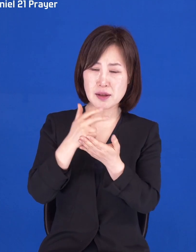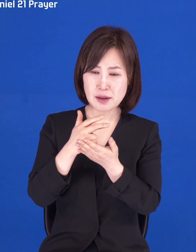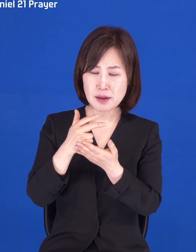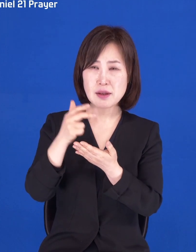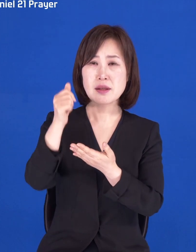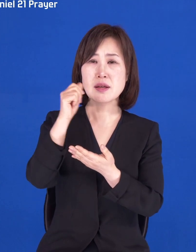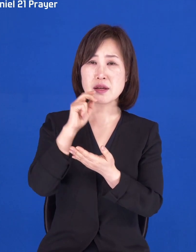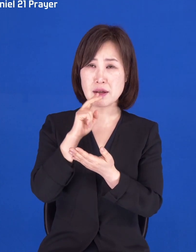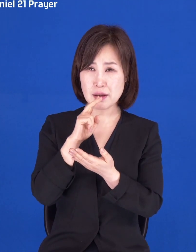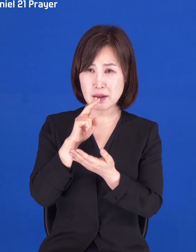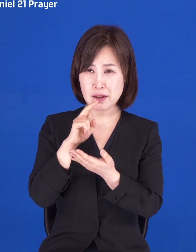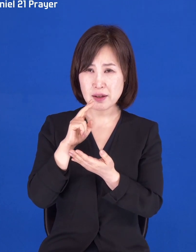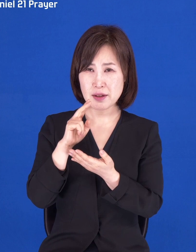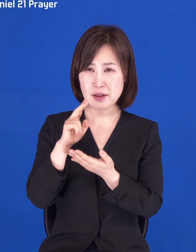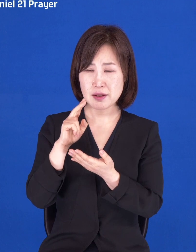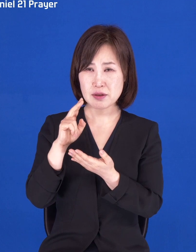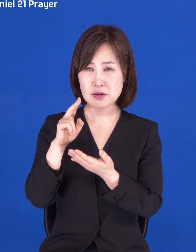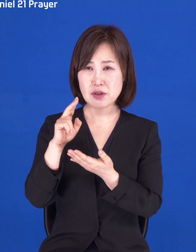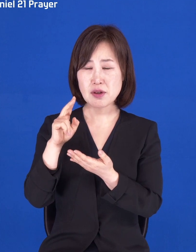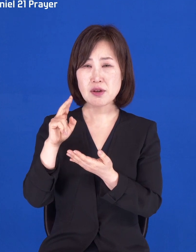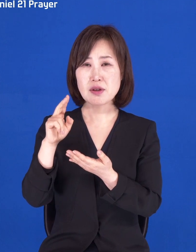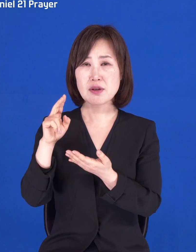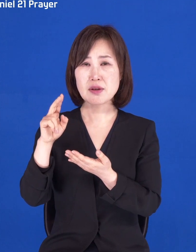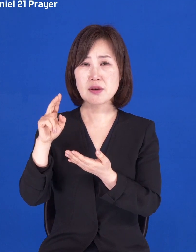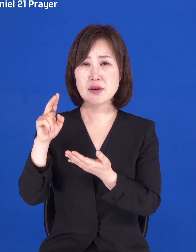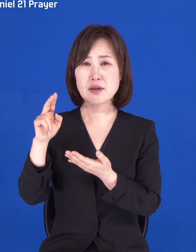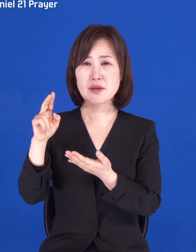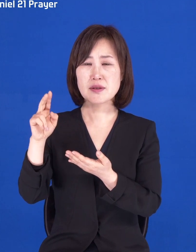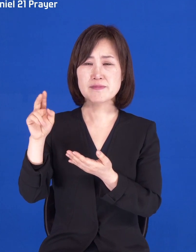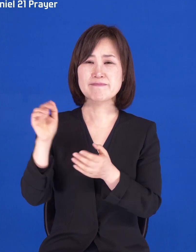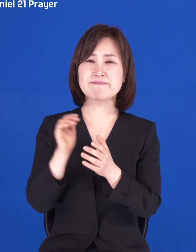원합니다 내 주여.